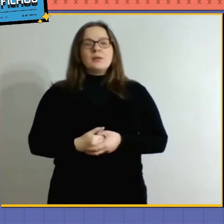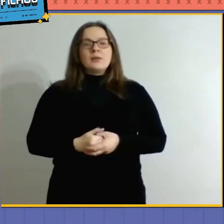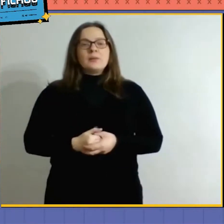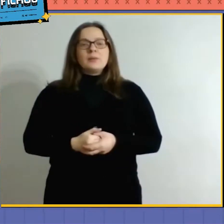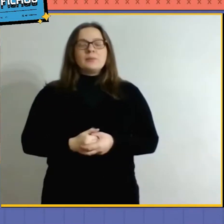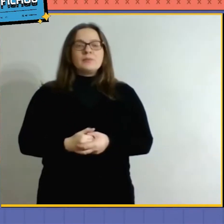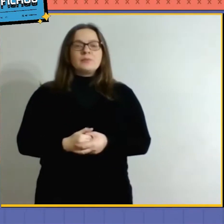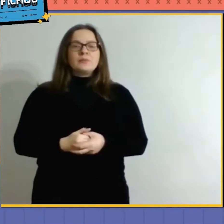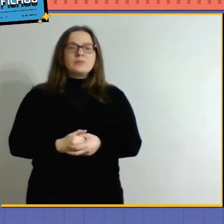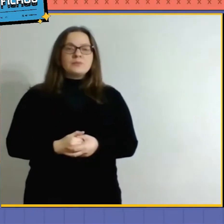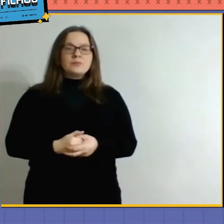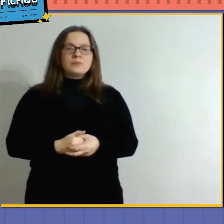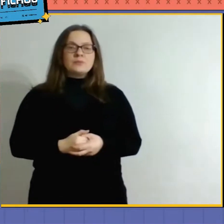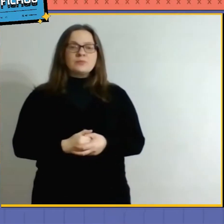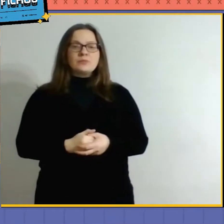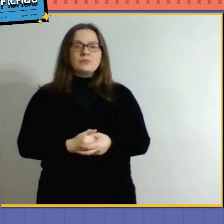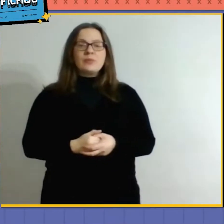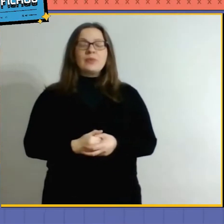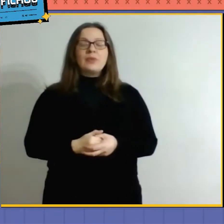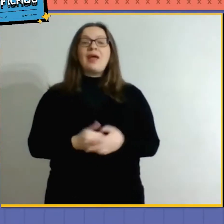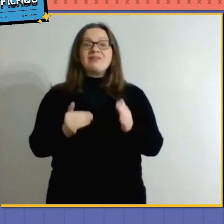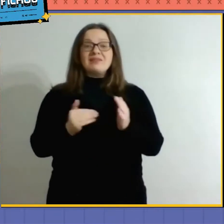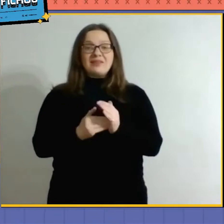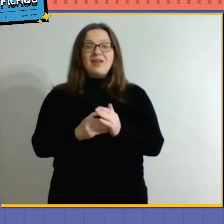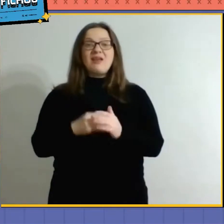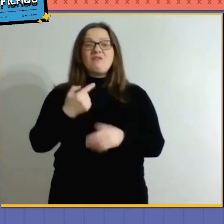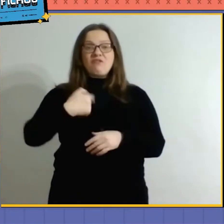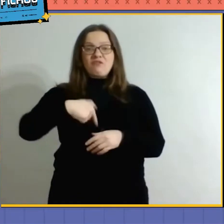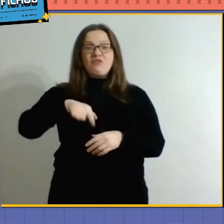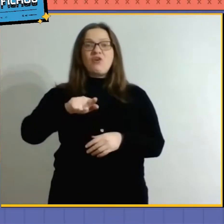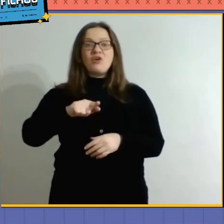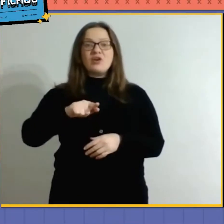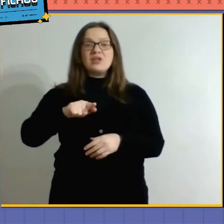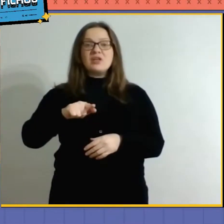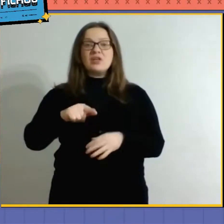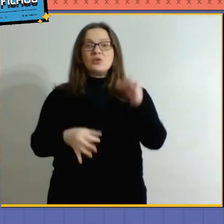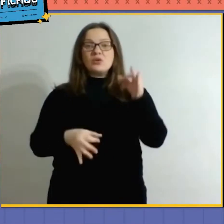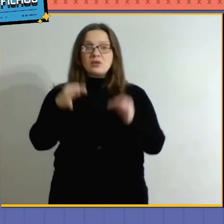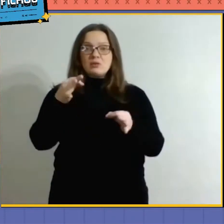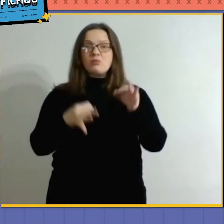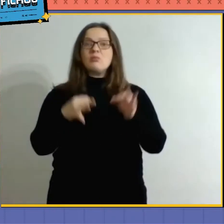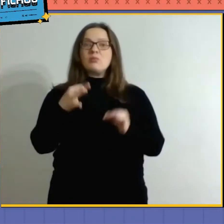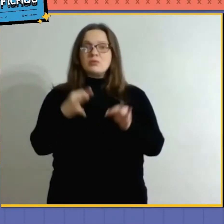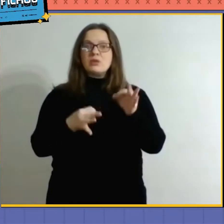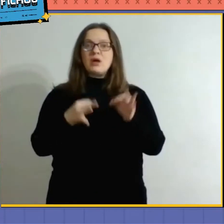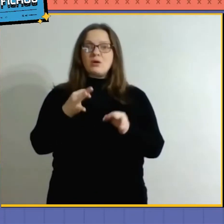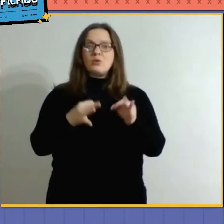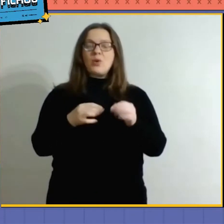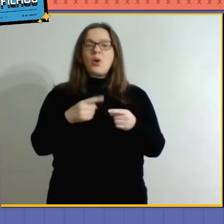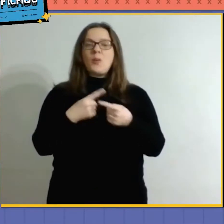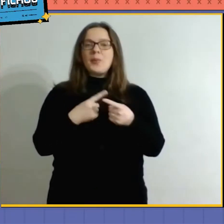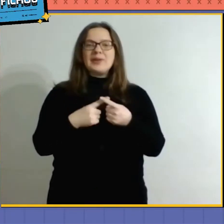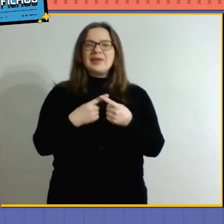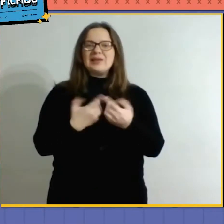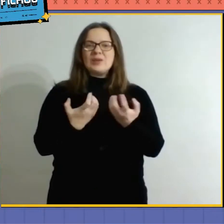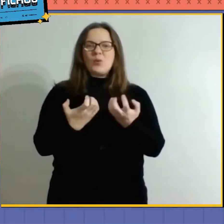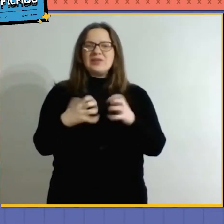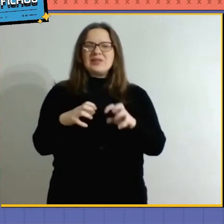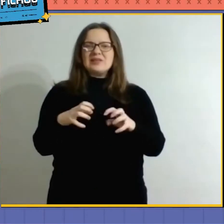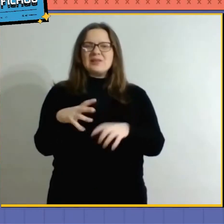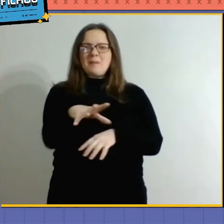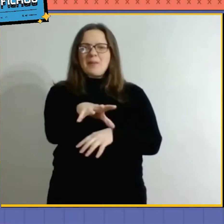mesmo aí para o tribunal ele foi para a corte Marcial não é por recusar-se aí em pegar em armas